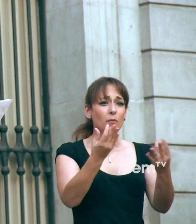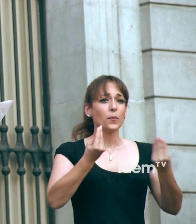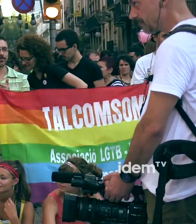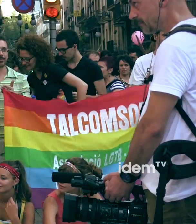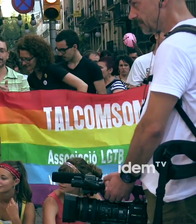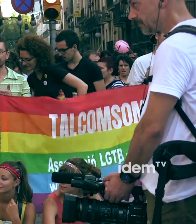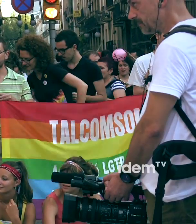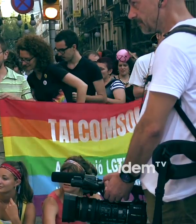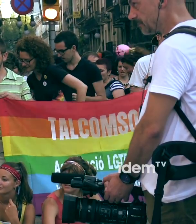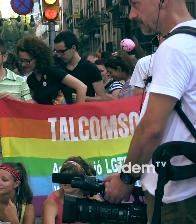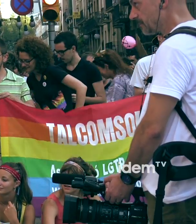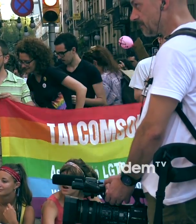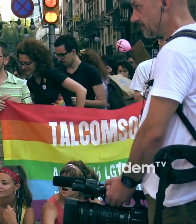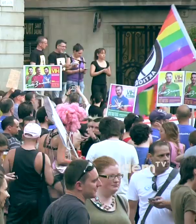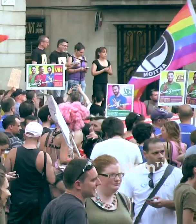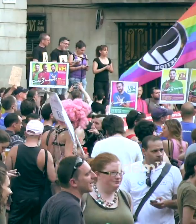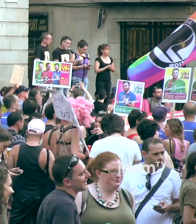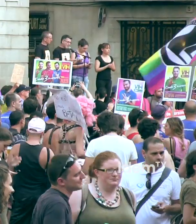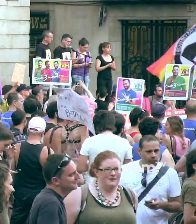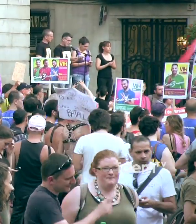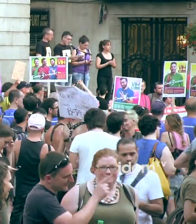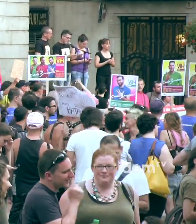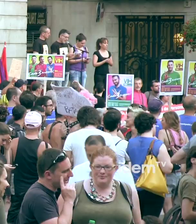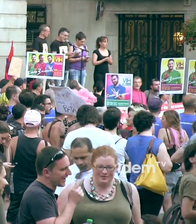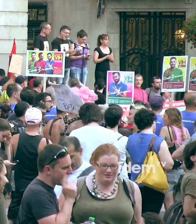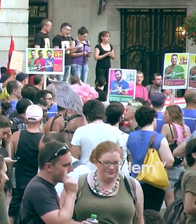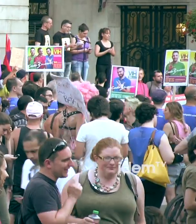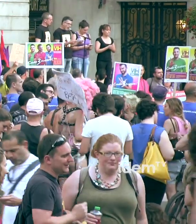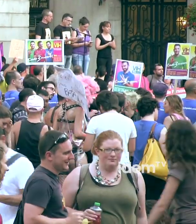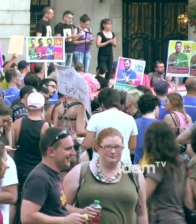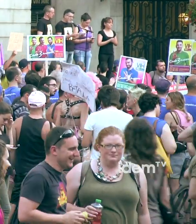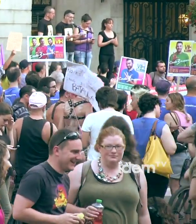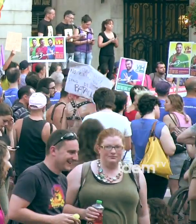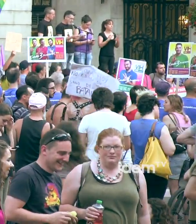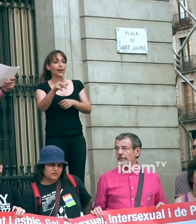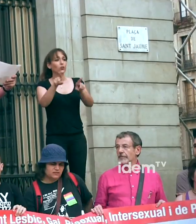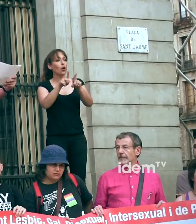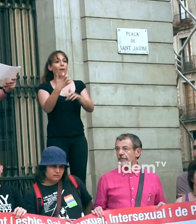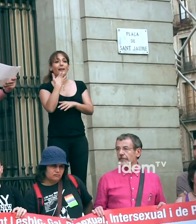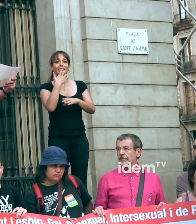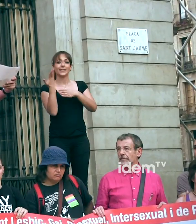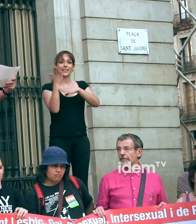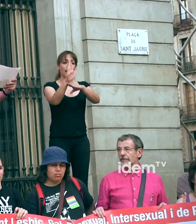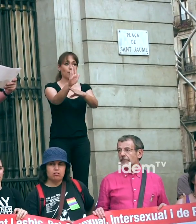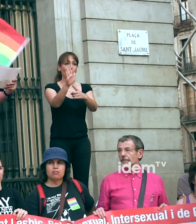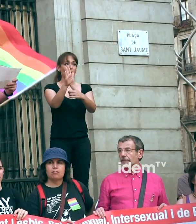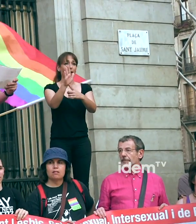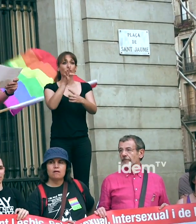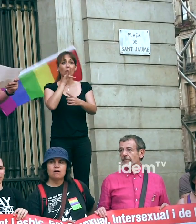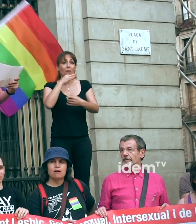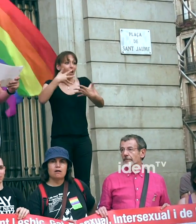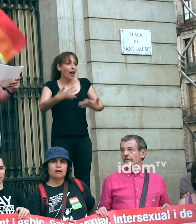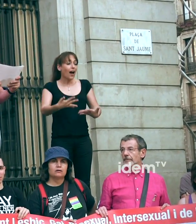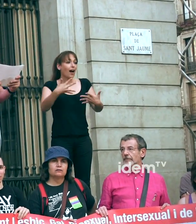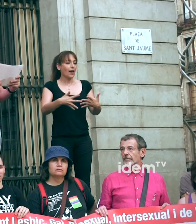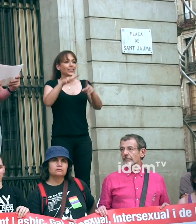positiu! La lluita contra l'UVIH és un exemple més de com encara avui l'amenaça